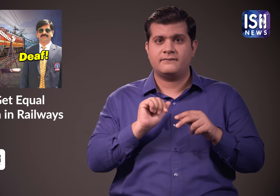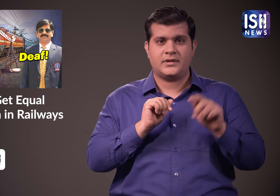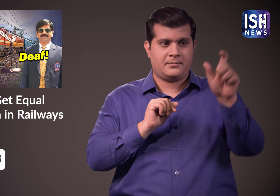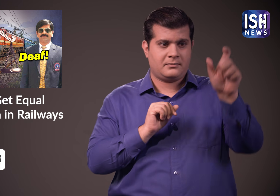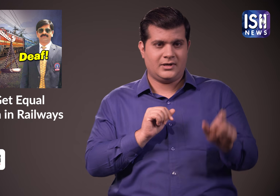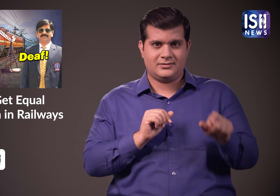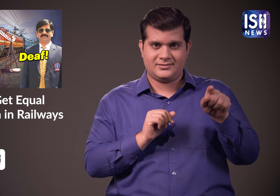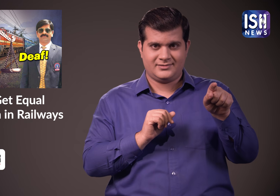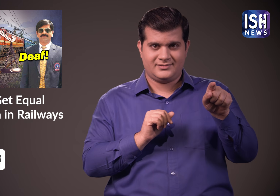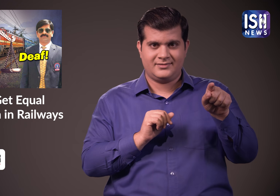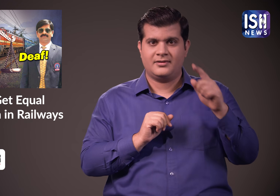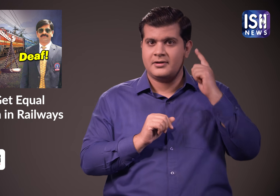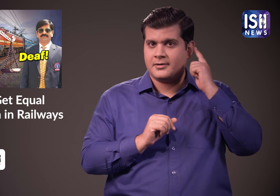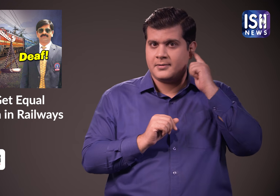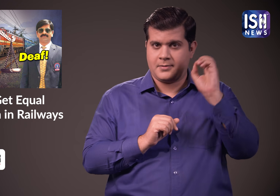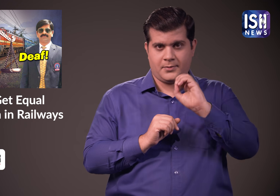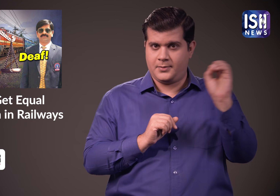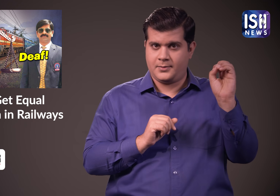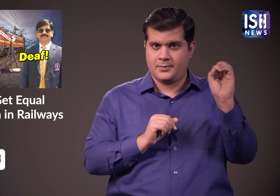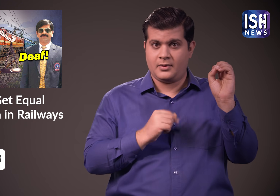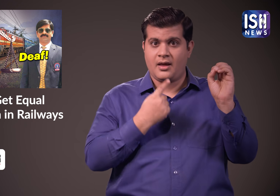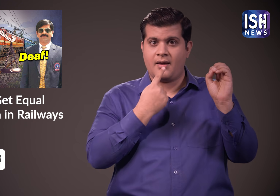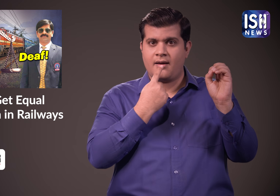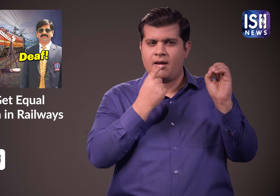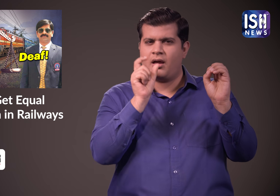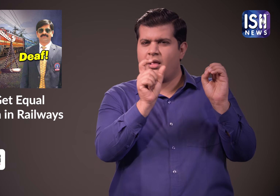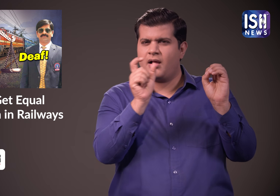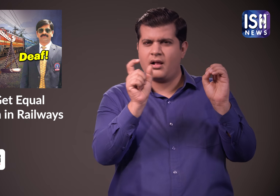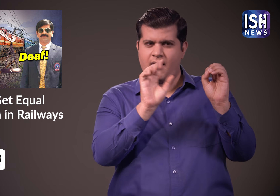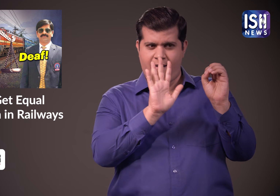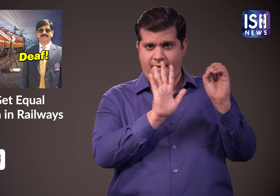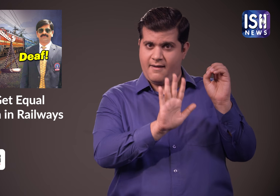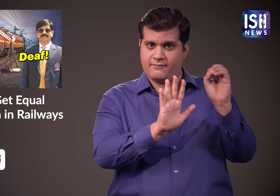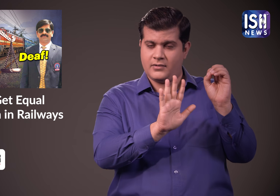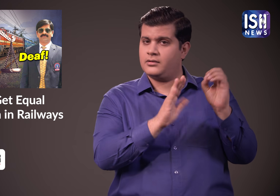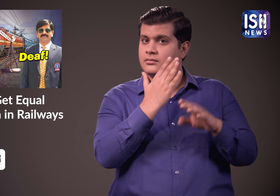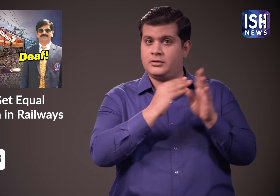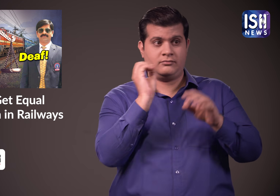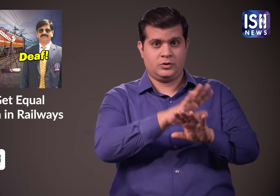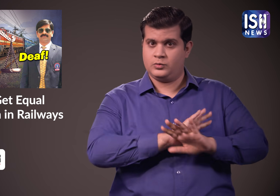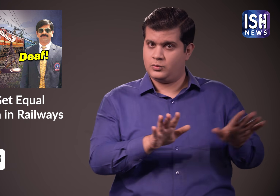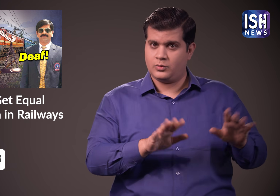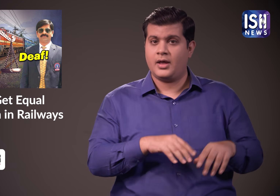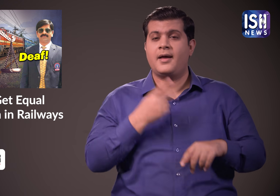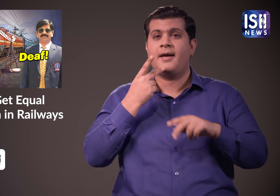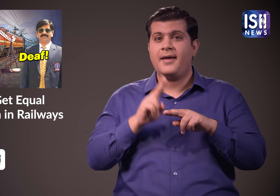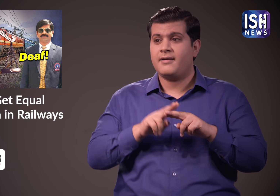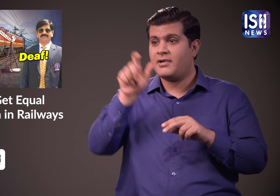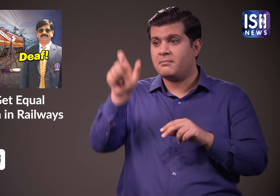पूरी तरह से deaf है। लेकिन कुछ शब बोल सकता है तो वो रियायत का पात्र नहीं है। इसी तरह अगर कोई